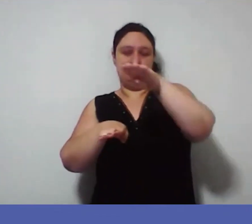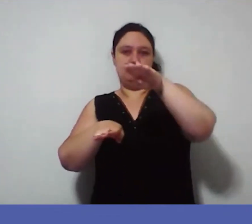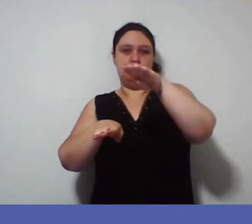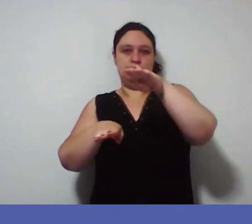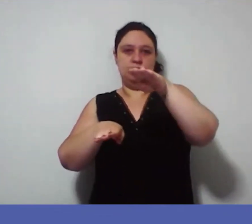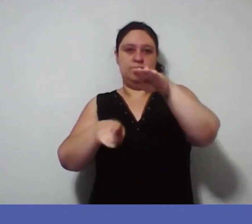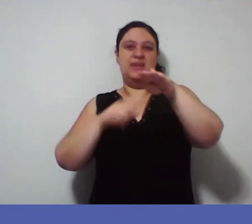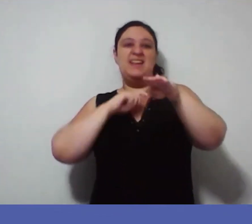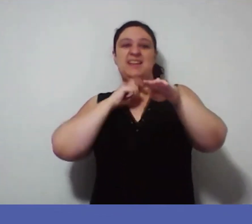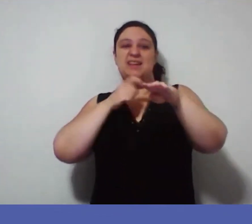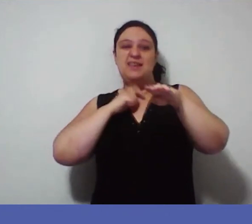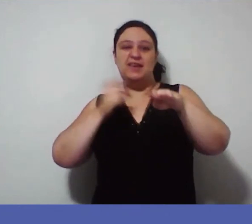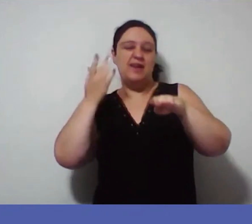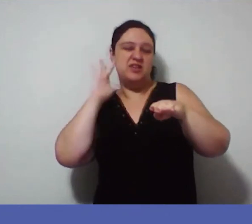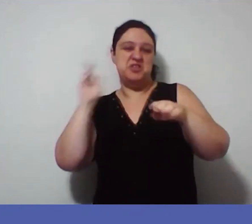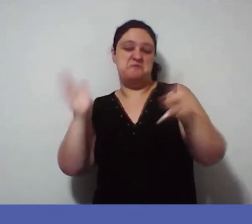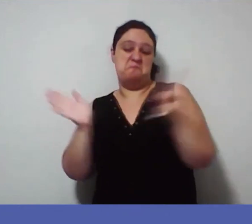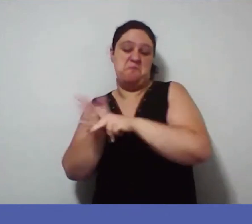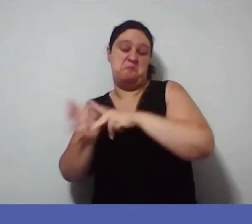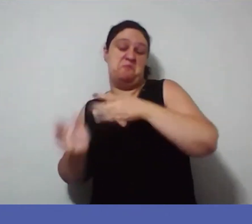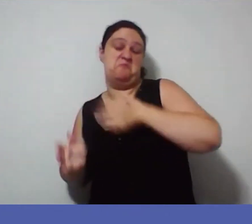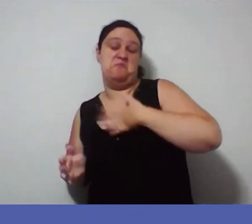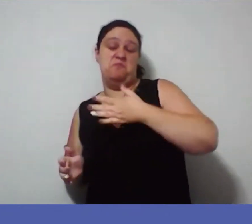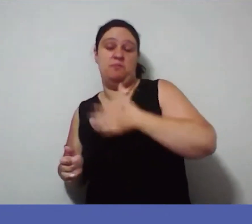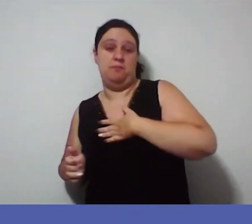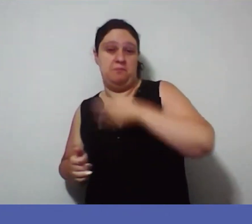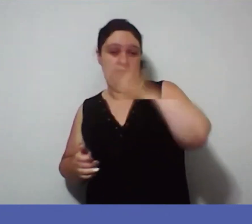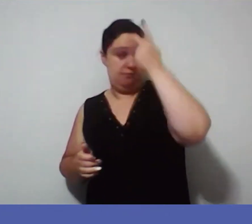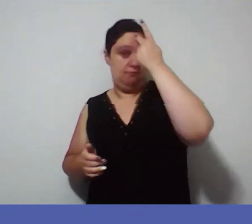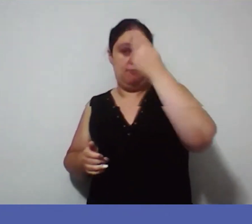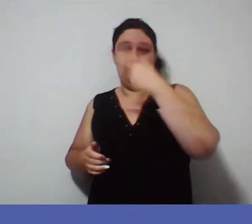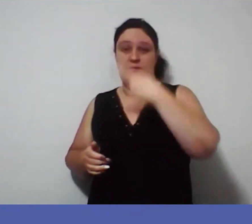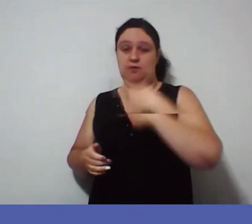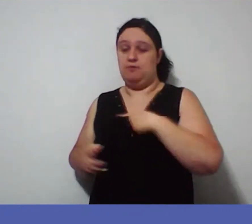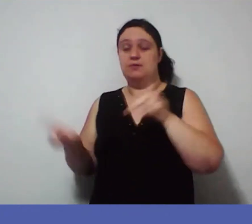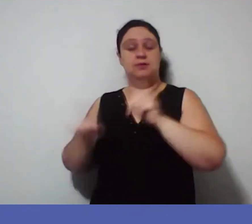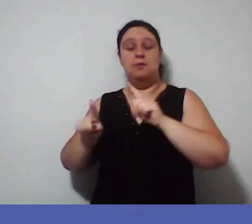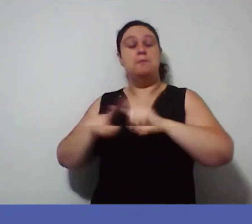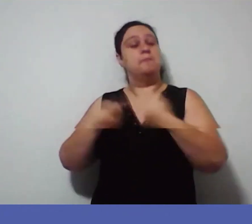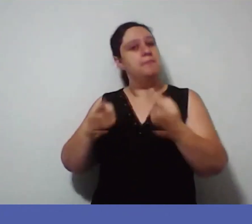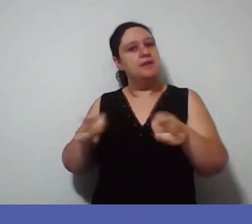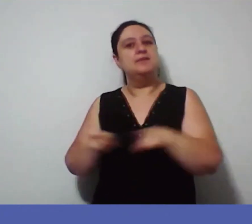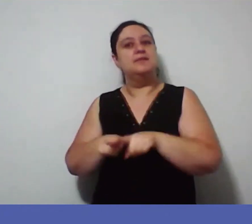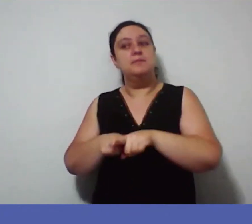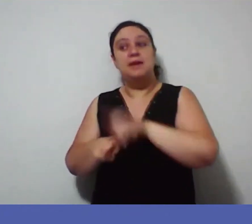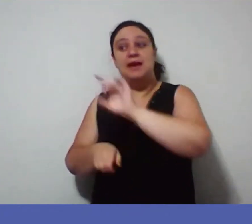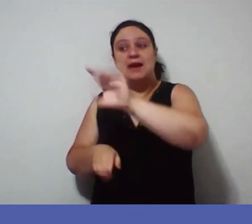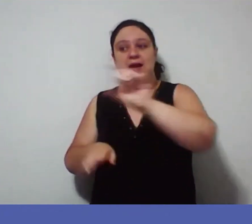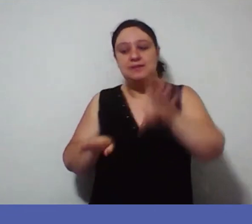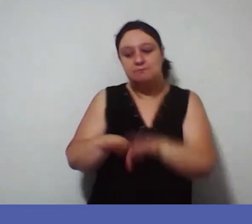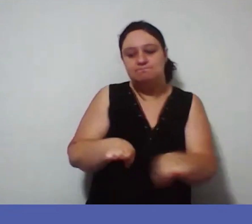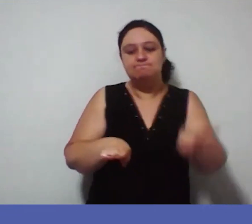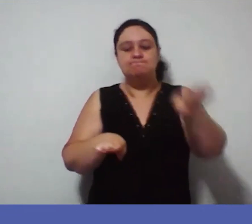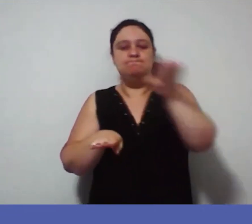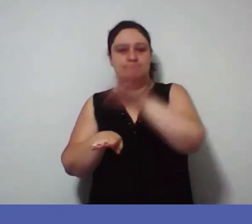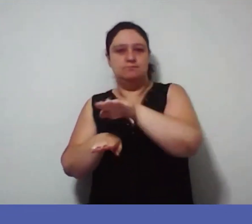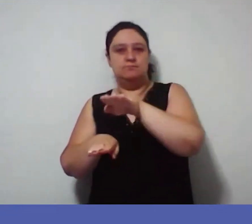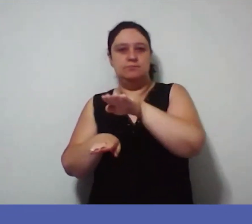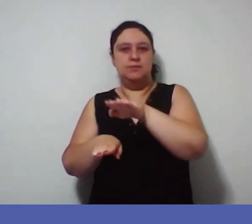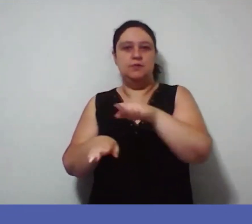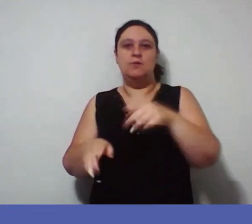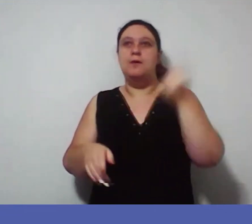seu somente, mas também do que é dos outros, do interesse dos